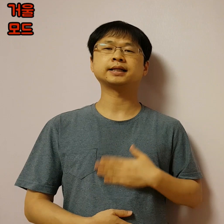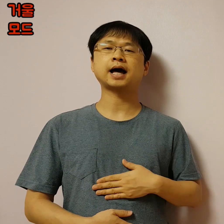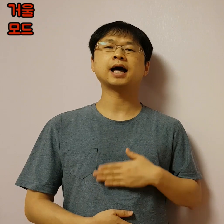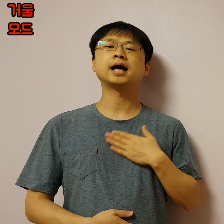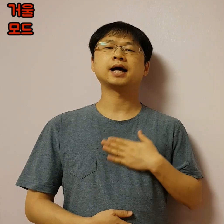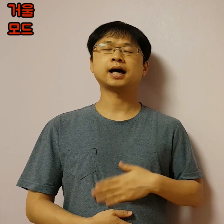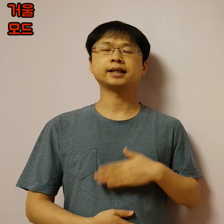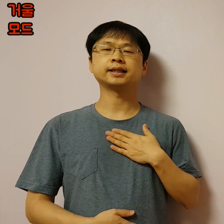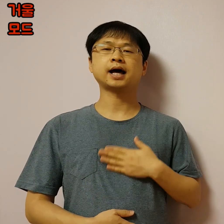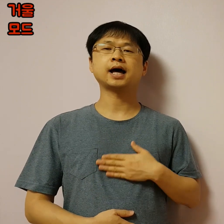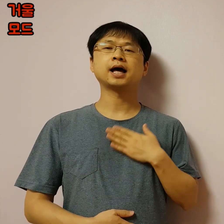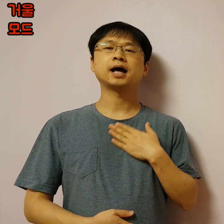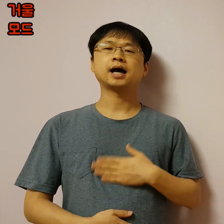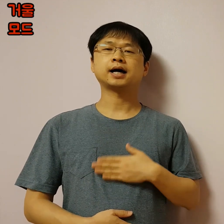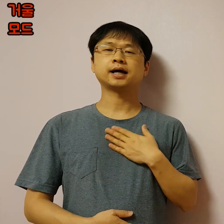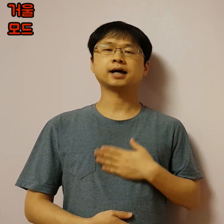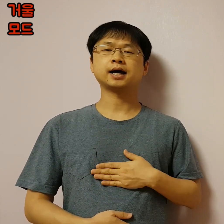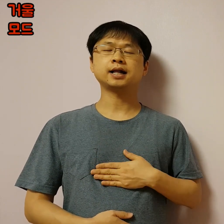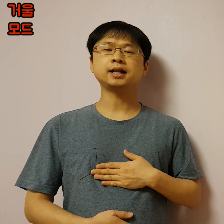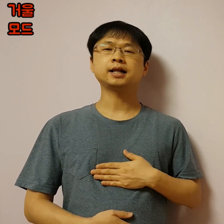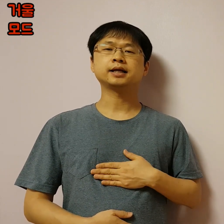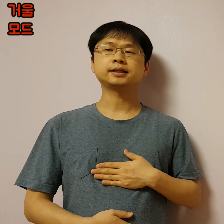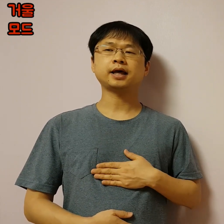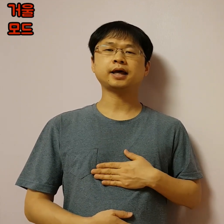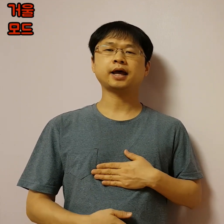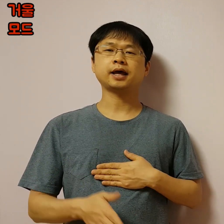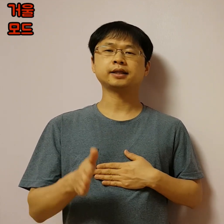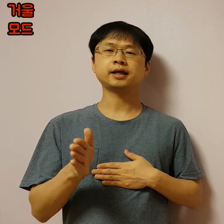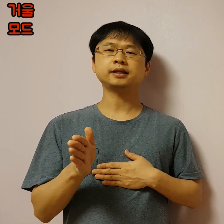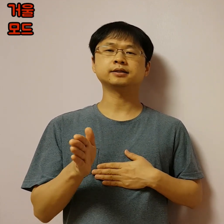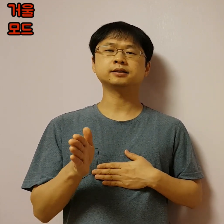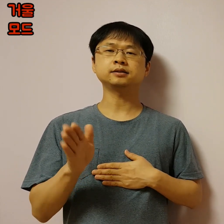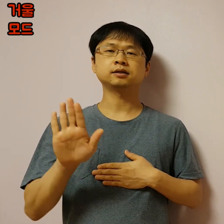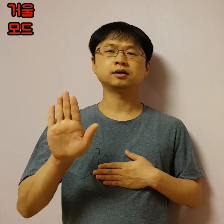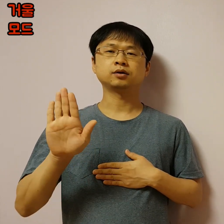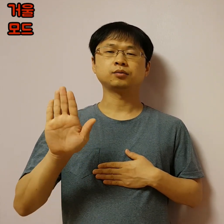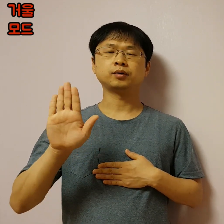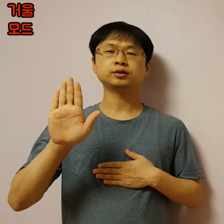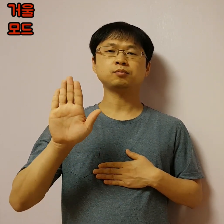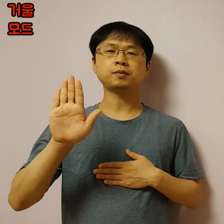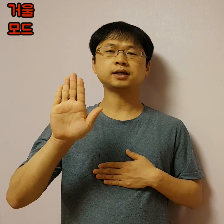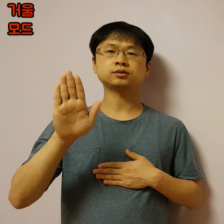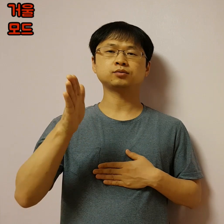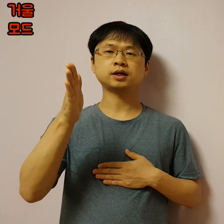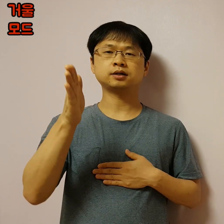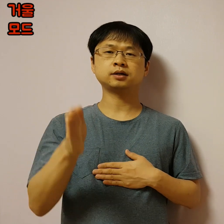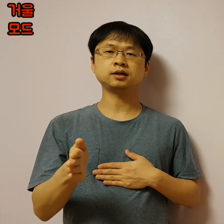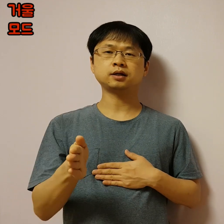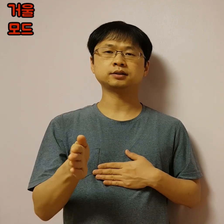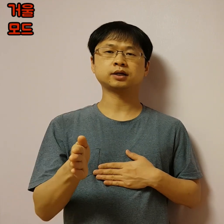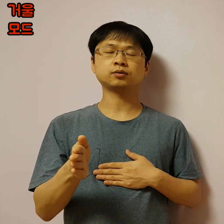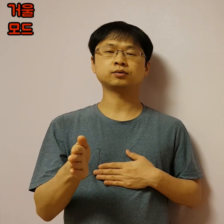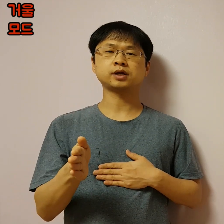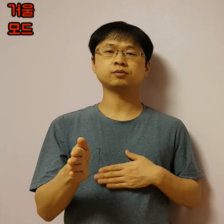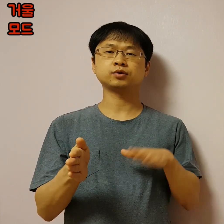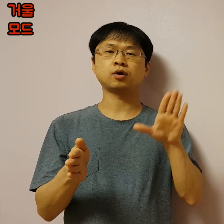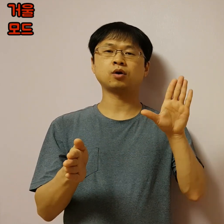알다, 안다, 알아갈 때에, 때는 왼손바닥 손날을 세로로